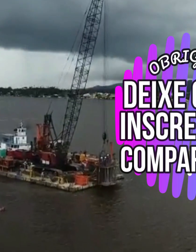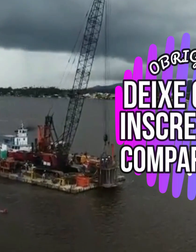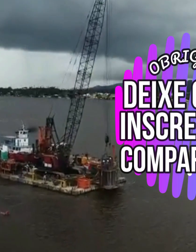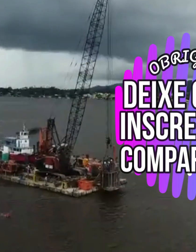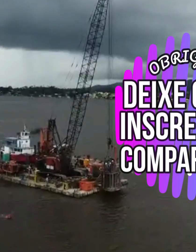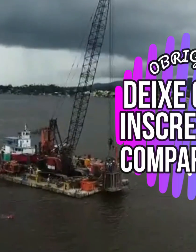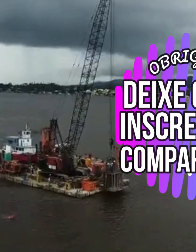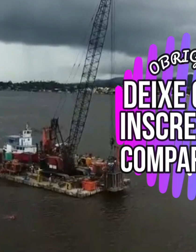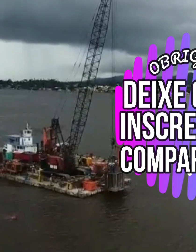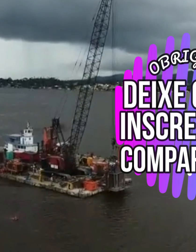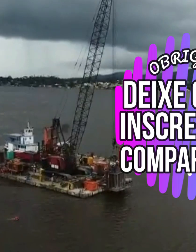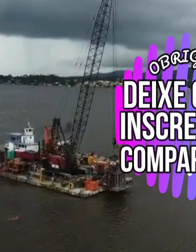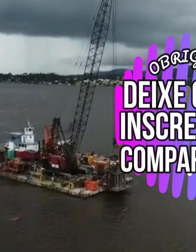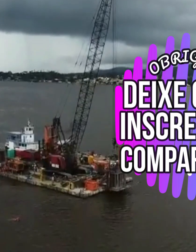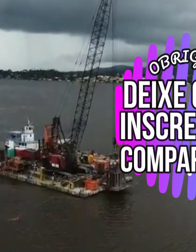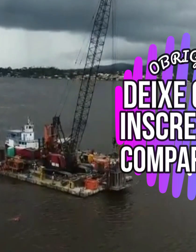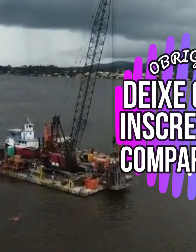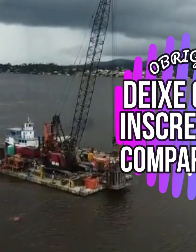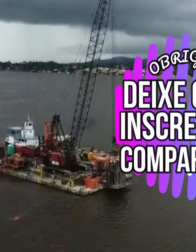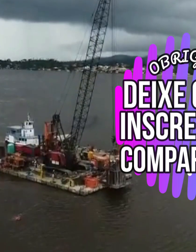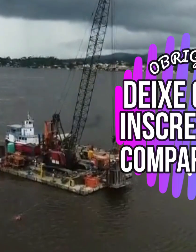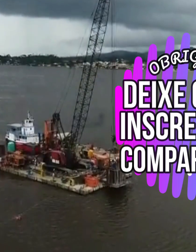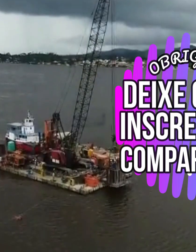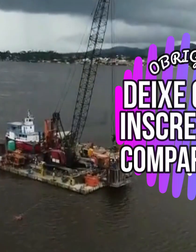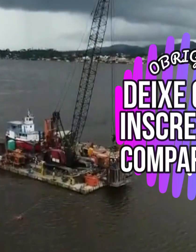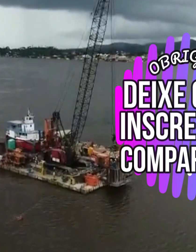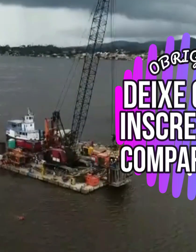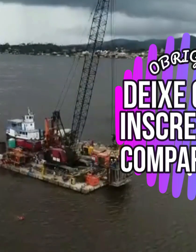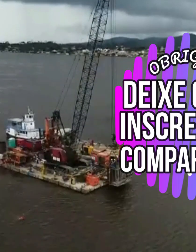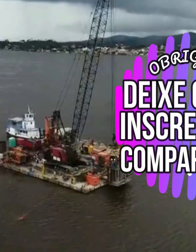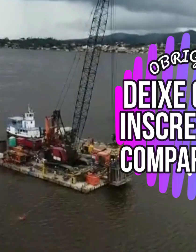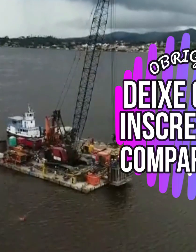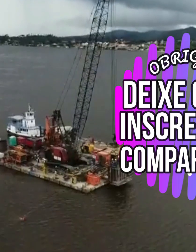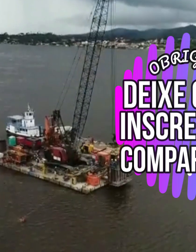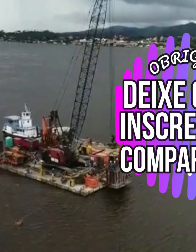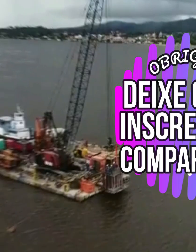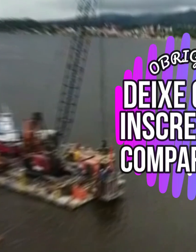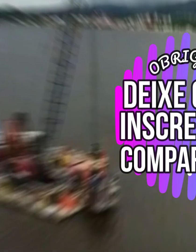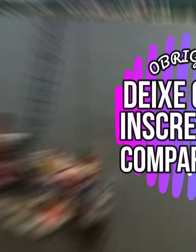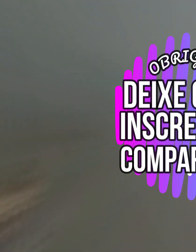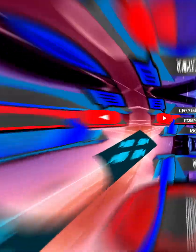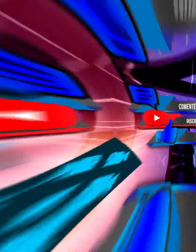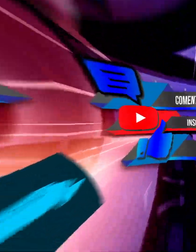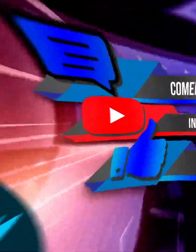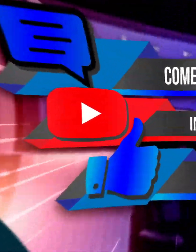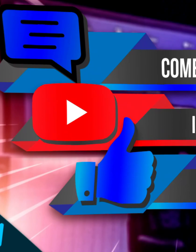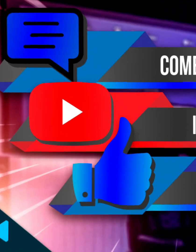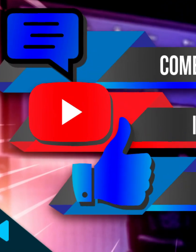receber as notificações e ficar por dentro de tudo que acontece no Brasil. E até o próximo vídeo.